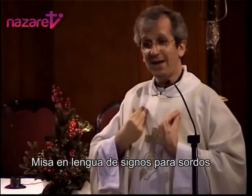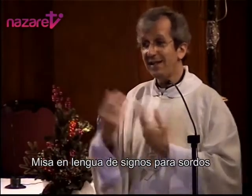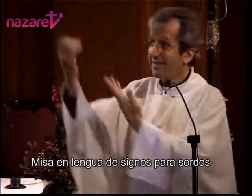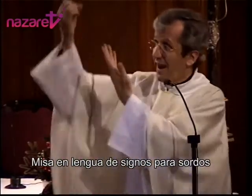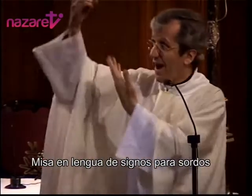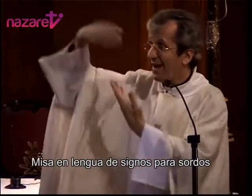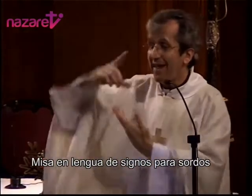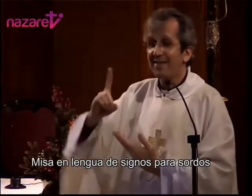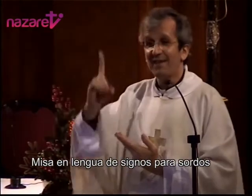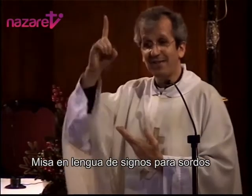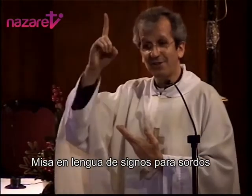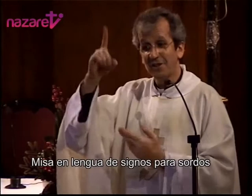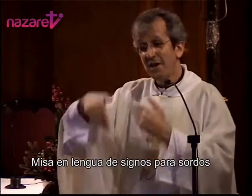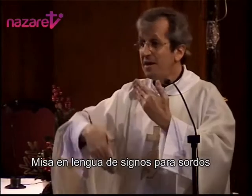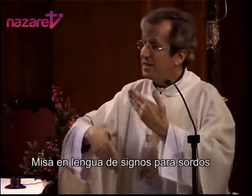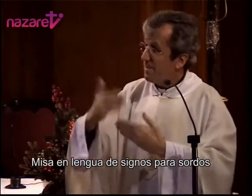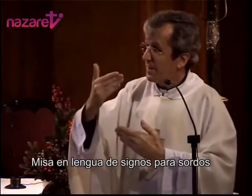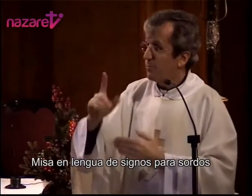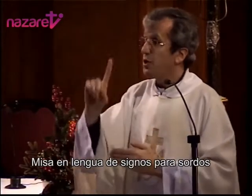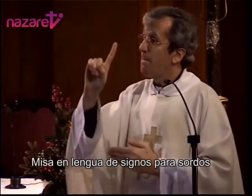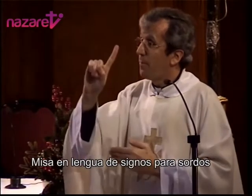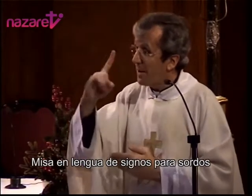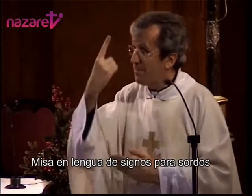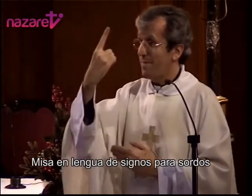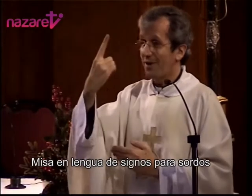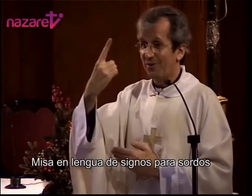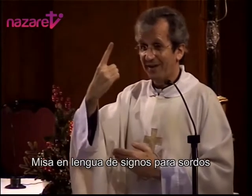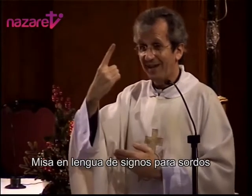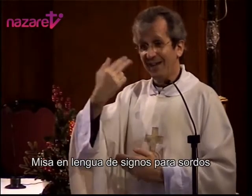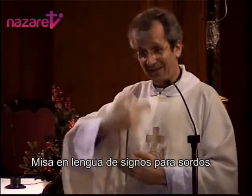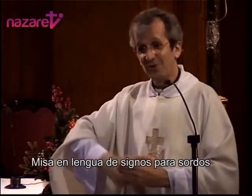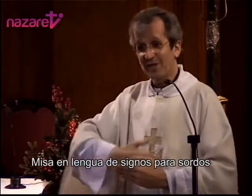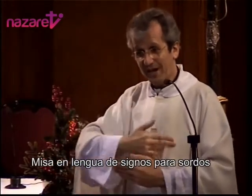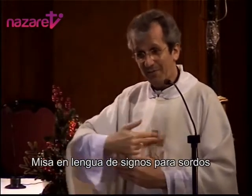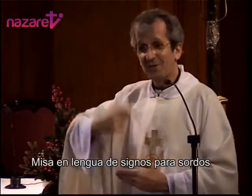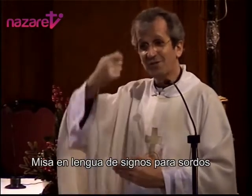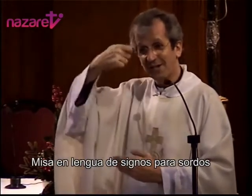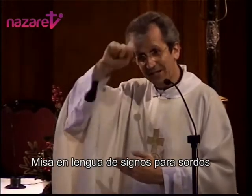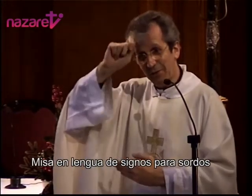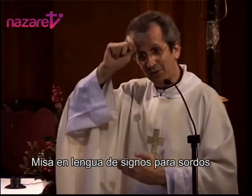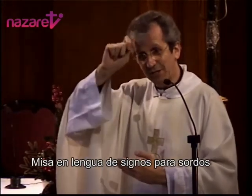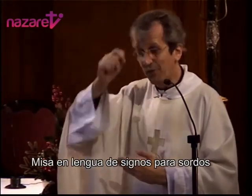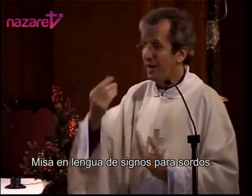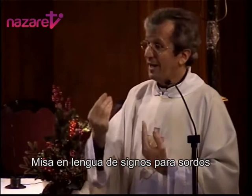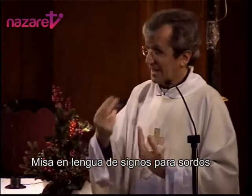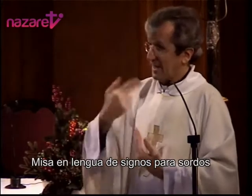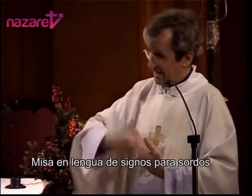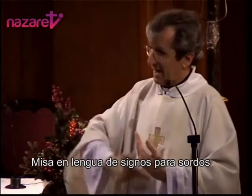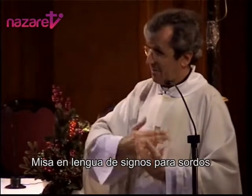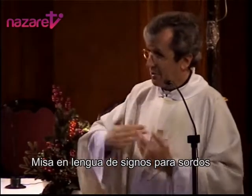de la gracia de Dios. Y empezamos por el primero de los sacramentos, que es el bautismo, que es el sacramento